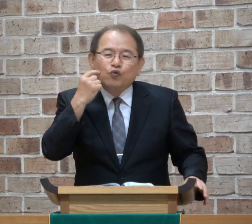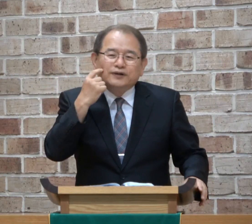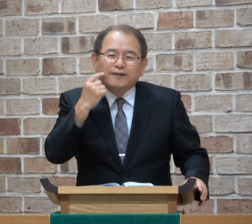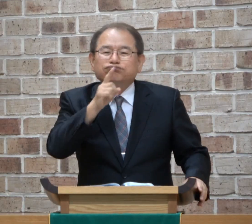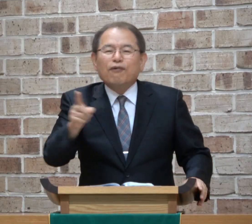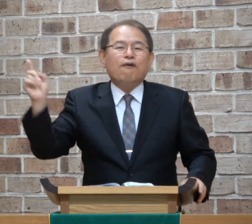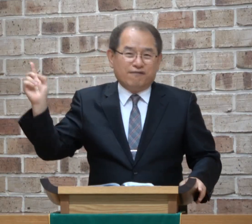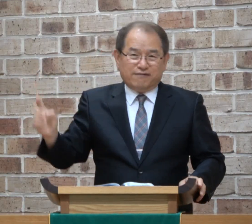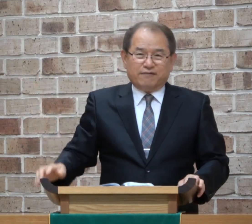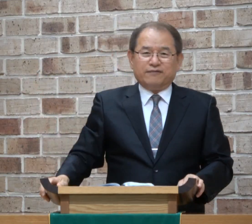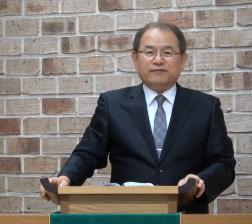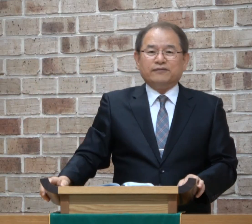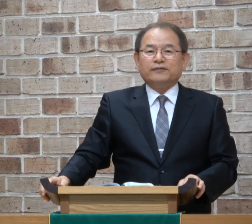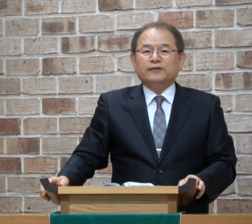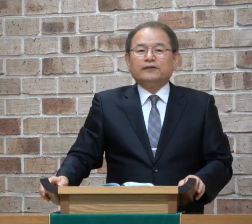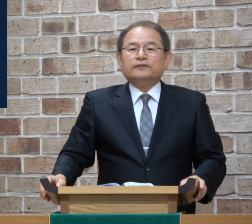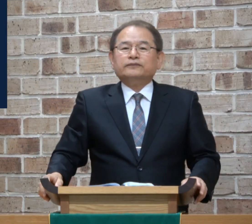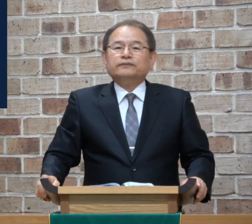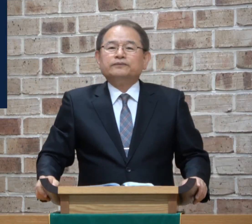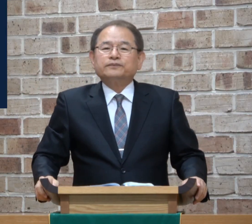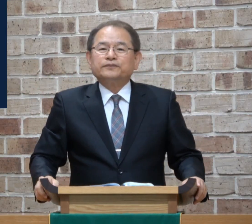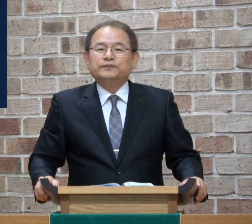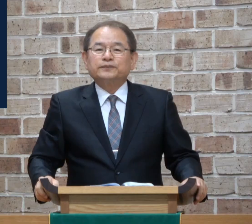그러나 그 안에는 가짜입니다.